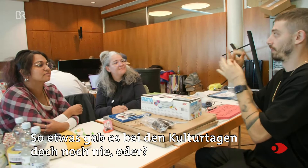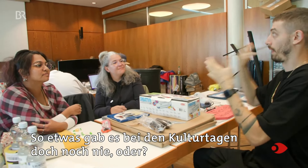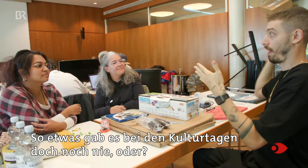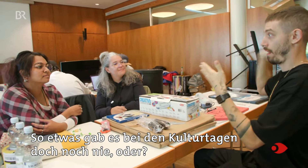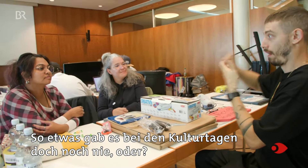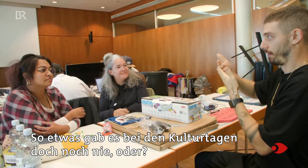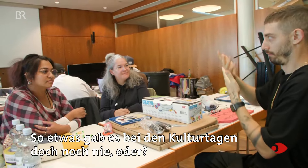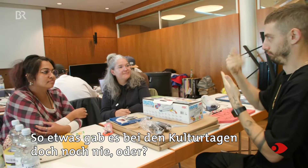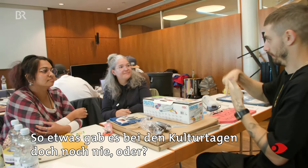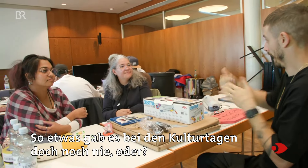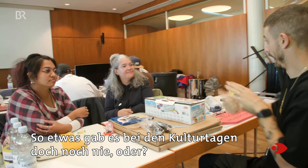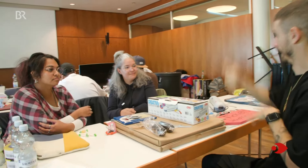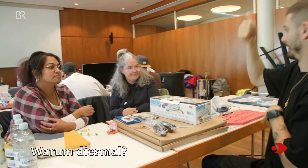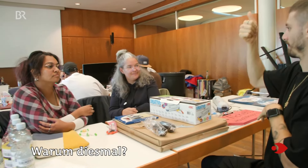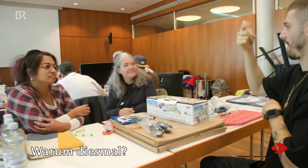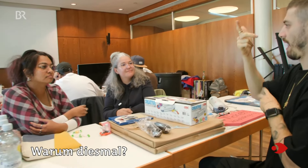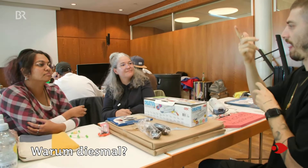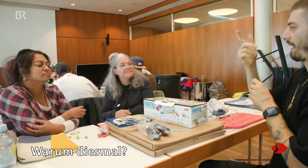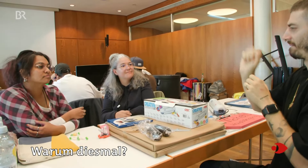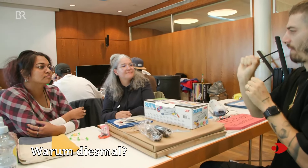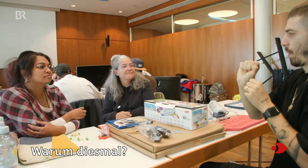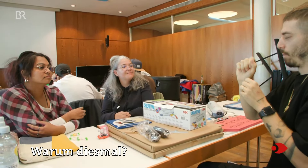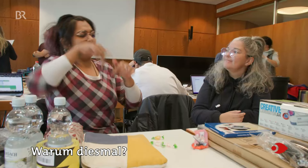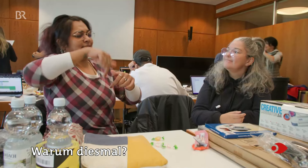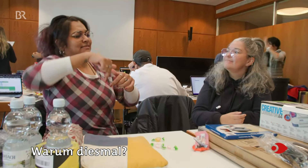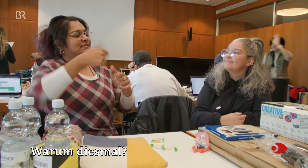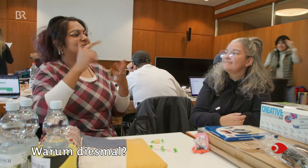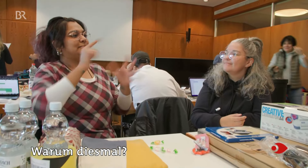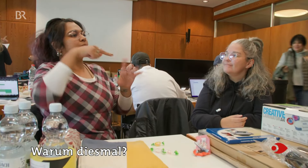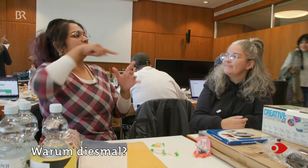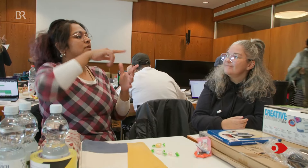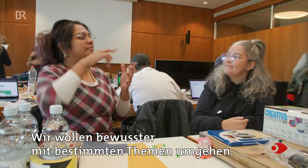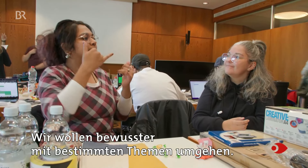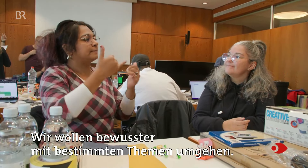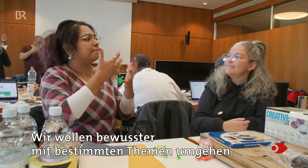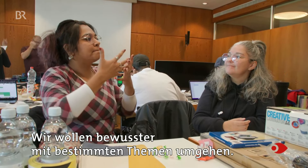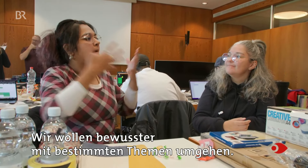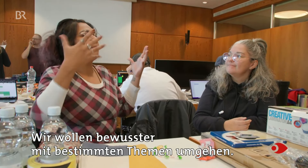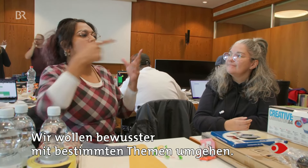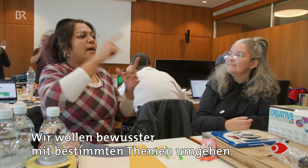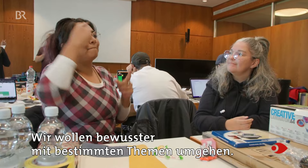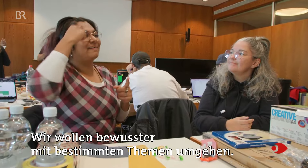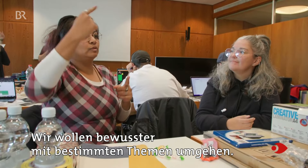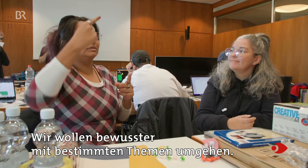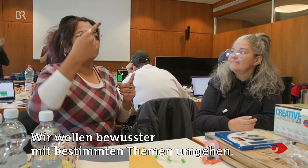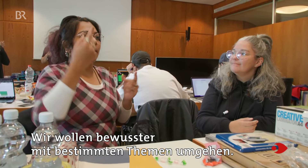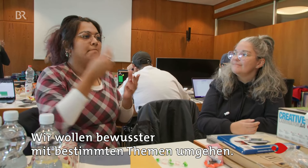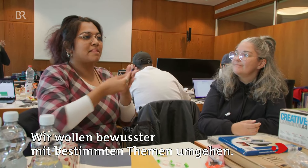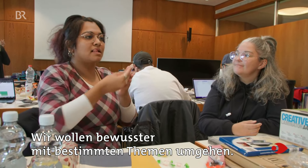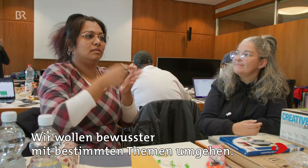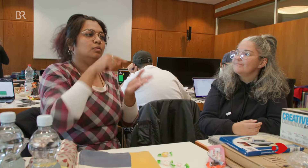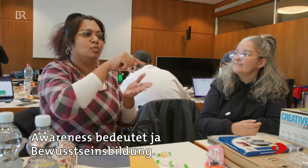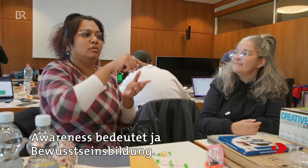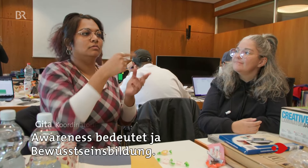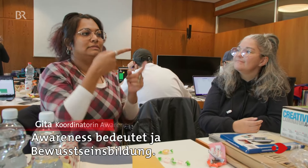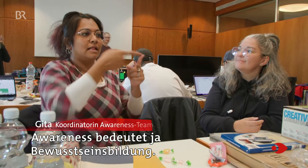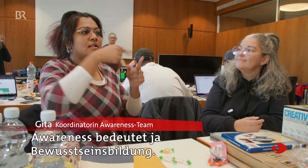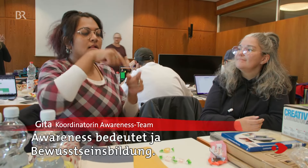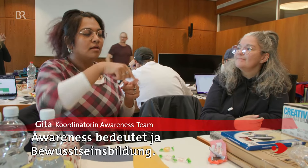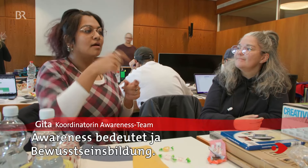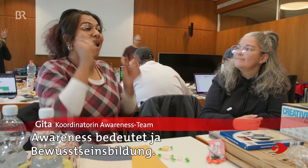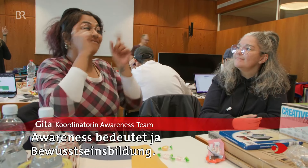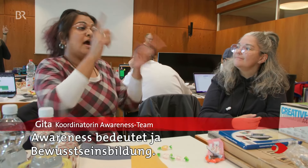den Kulturtagen doch noch nie, oder? Warum diesmal? Wir wollen bewusster mit diesen Themen umgehen.